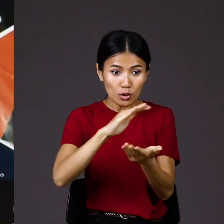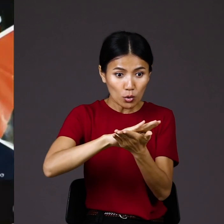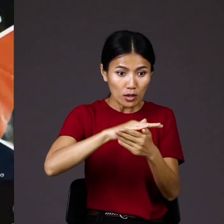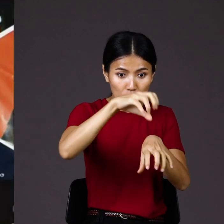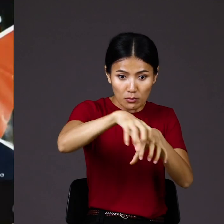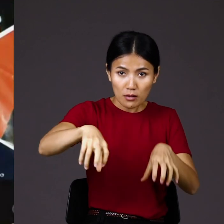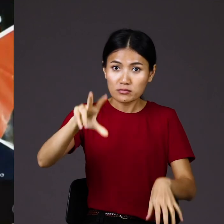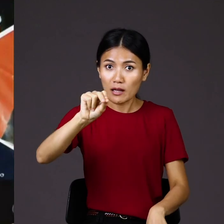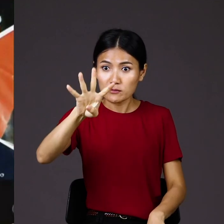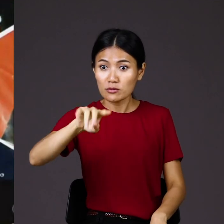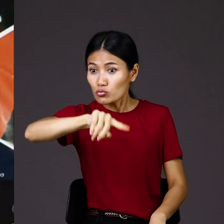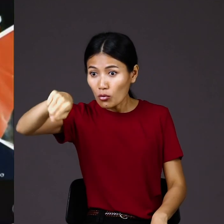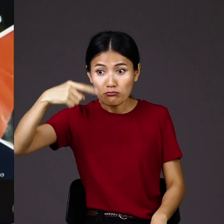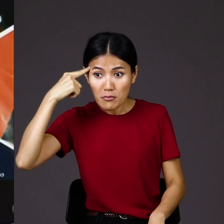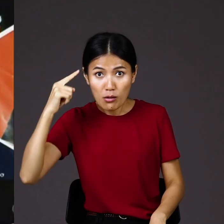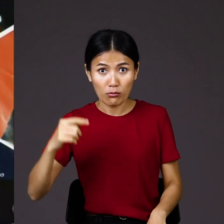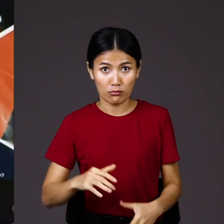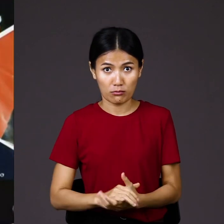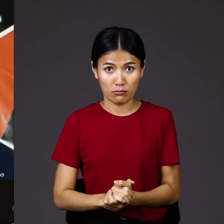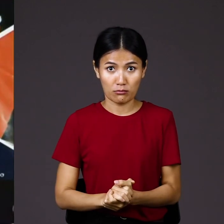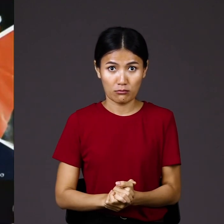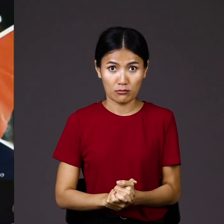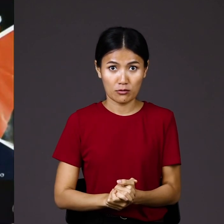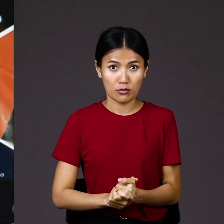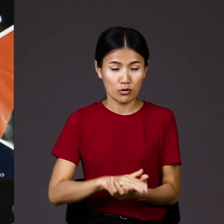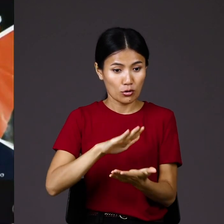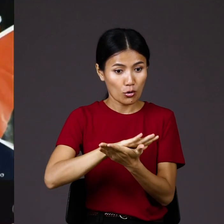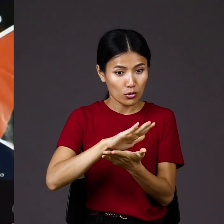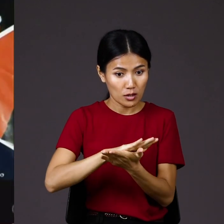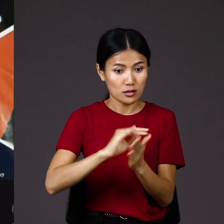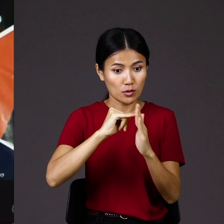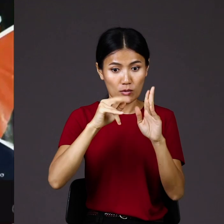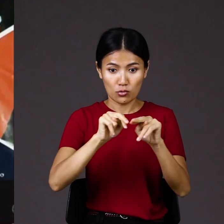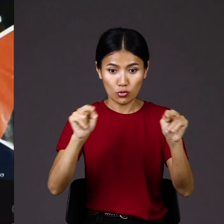ถึง34โรงเรียนแล้วโรงเรียนในนนทบุรี